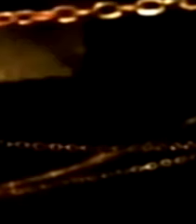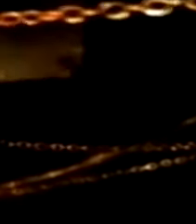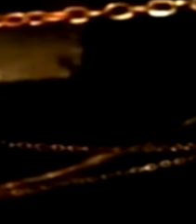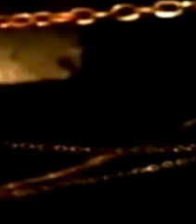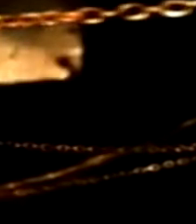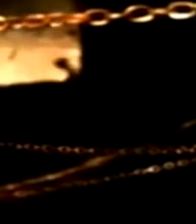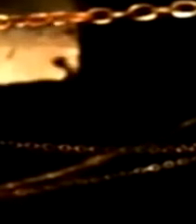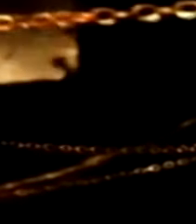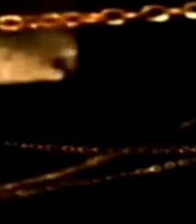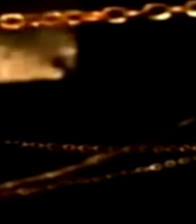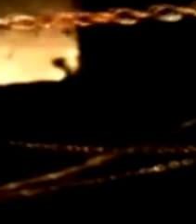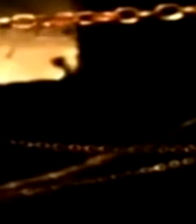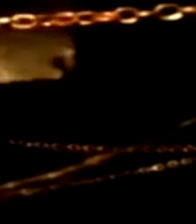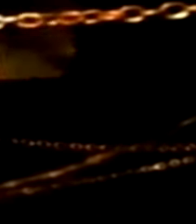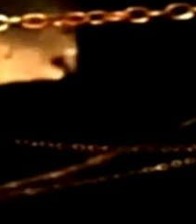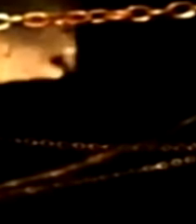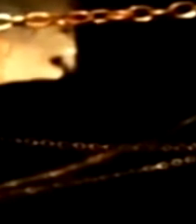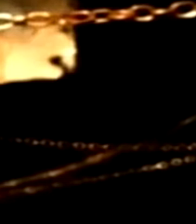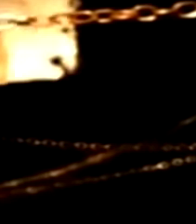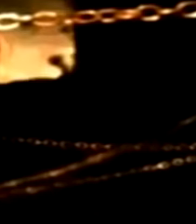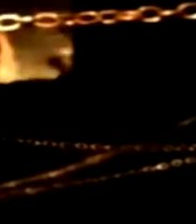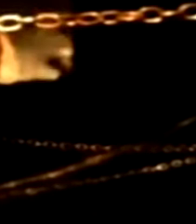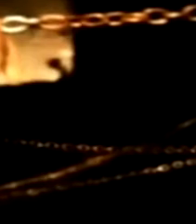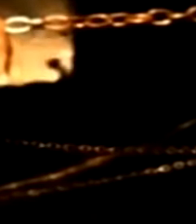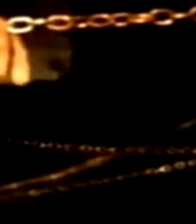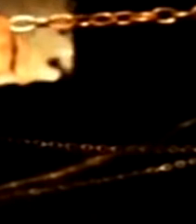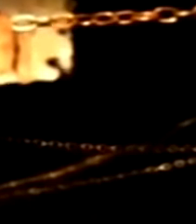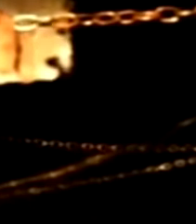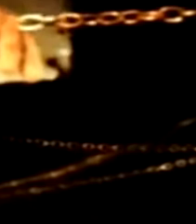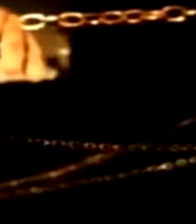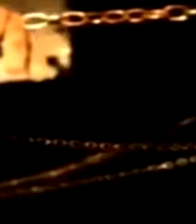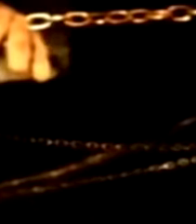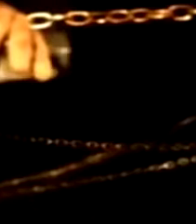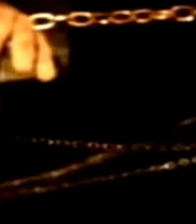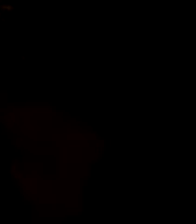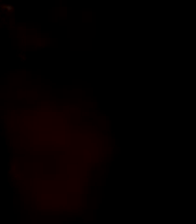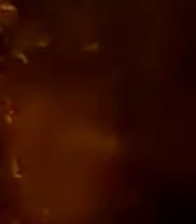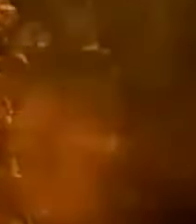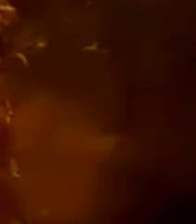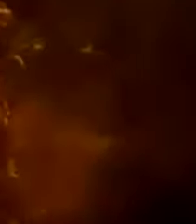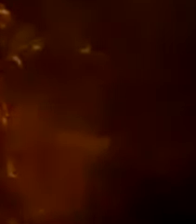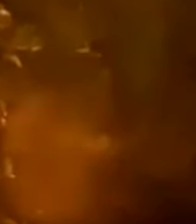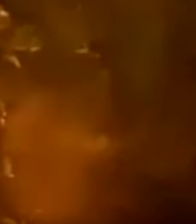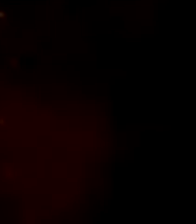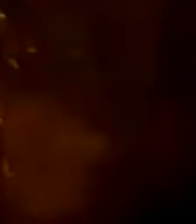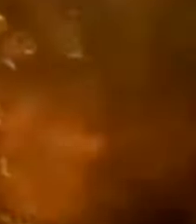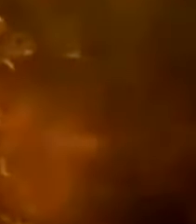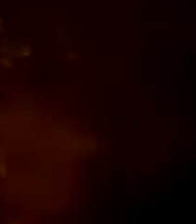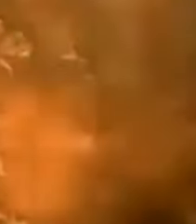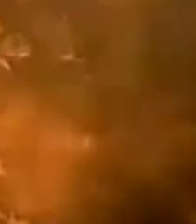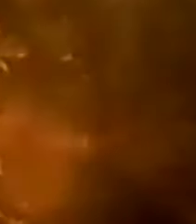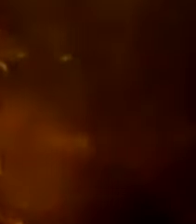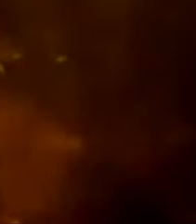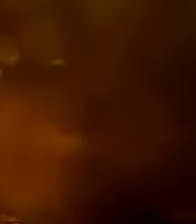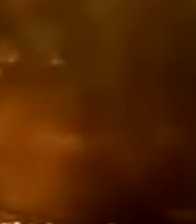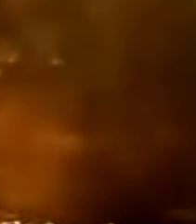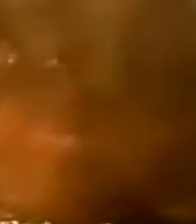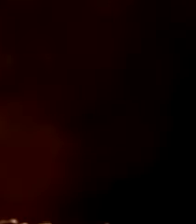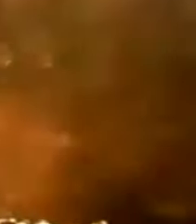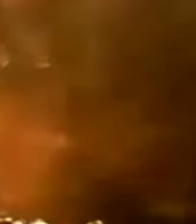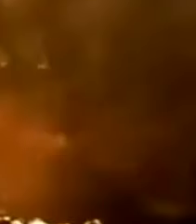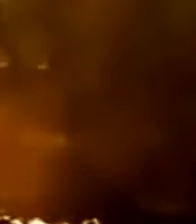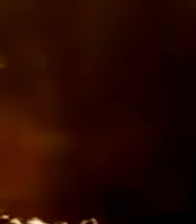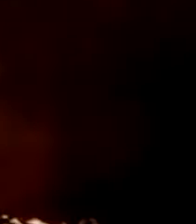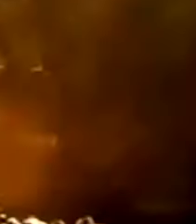Foram amarrados de forma que não conseguem olhar para trás, apenas para a parede em sua